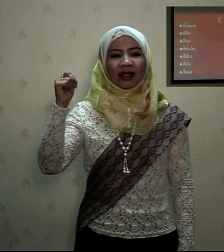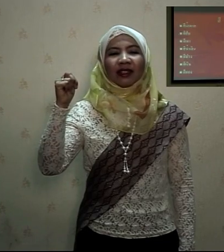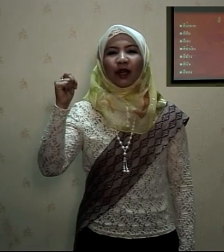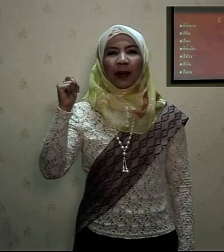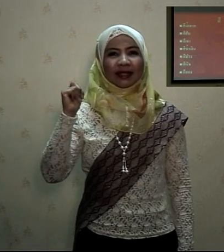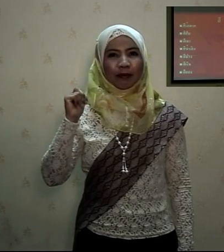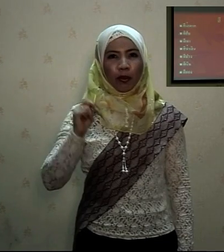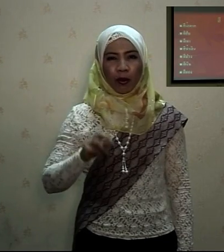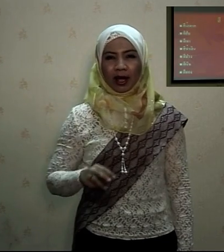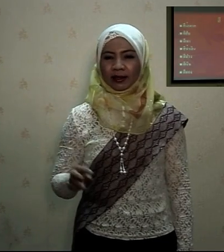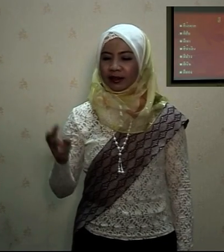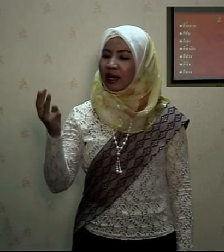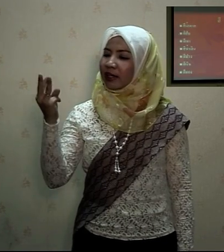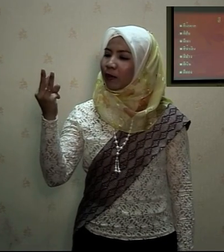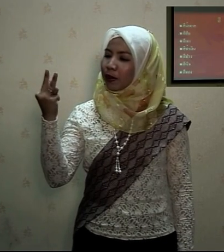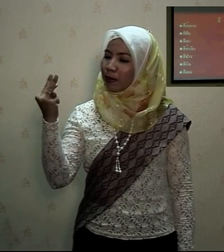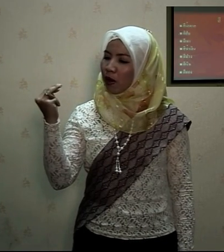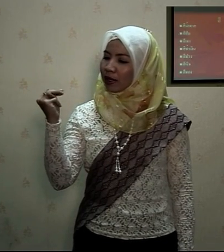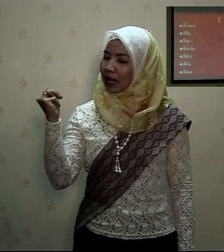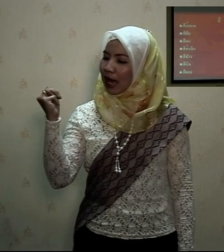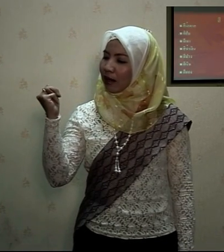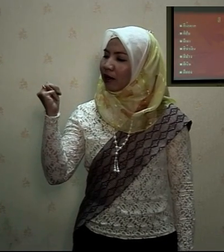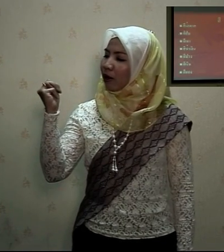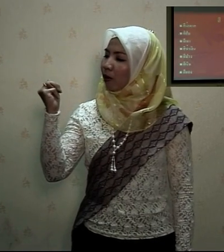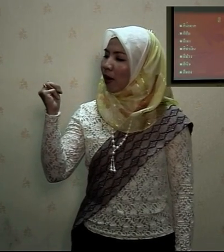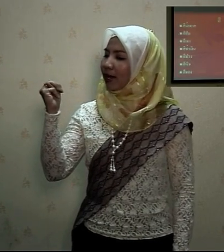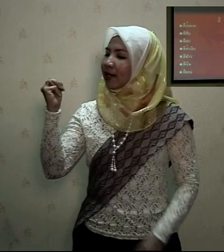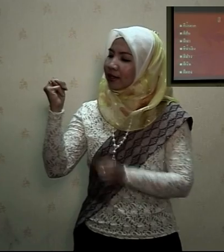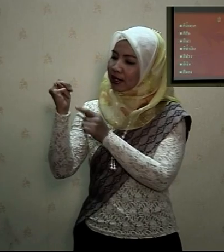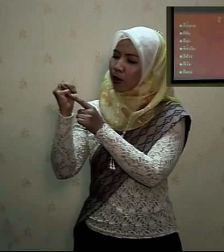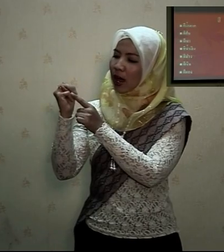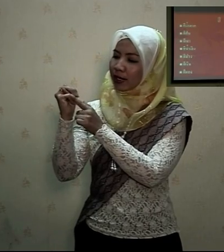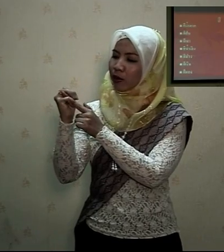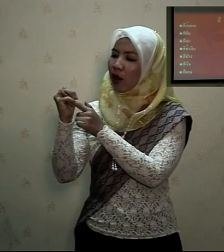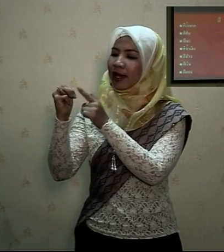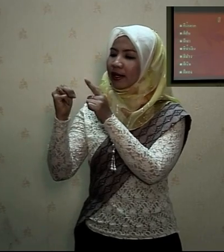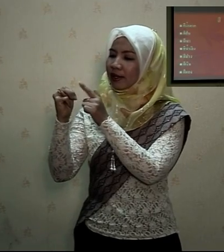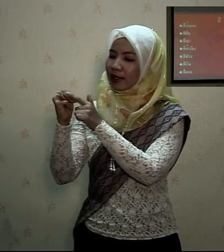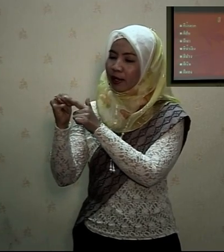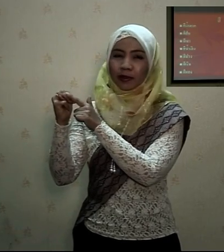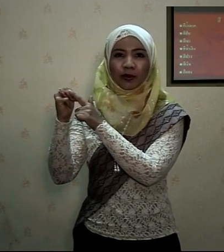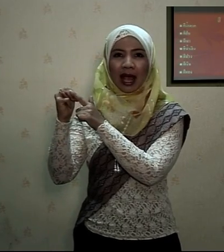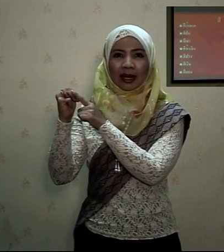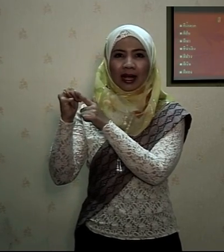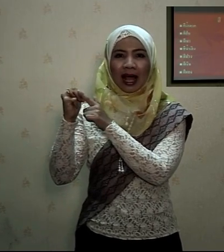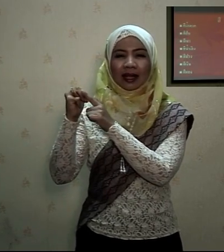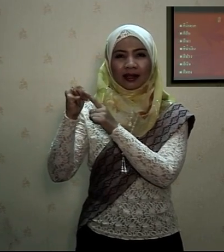ต่อไปสีม่วงนำนิ้วโป้งนะคะไว้ระหว่างนิ้วก้อยกับนิ้วนางนะคะ